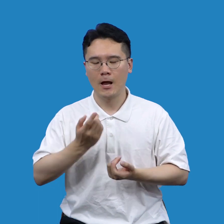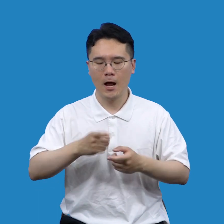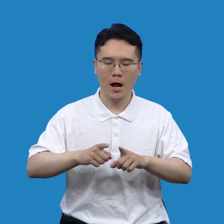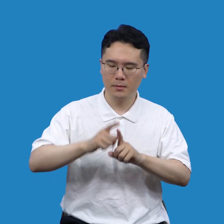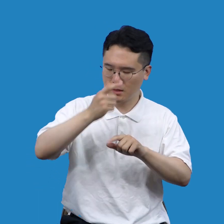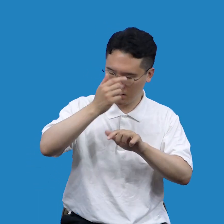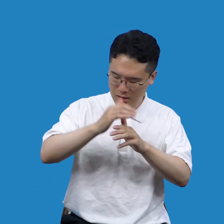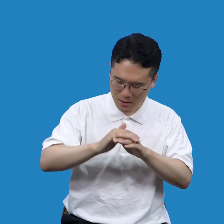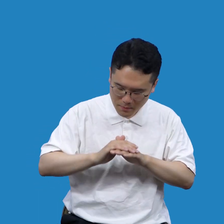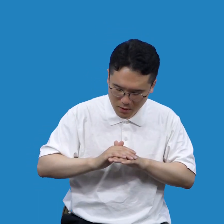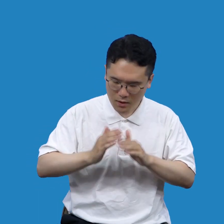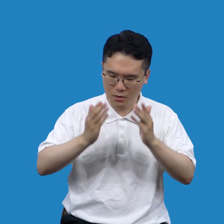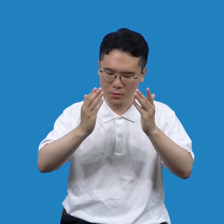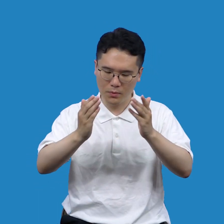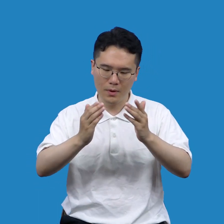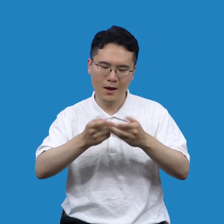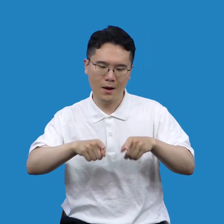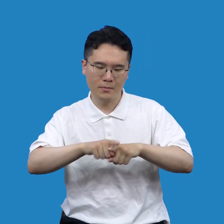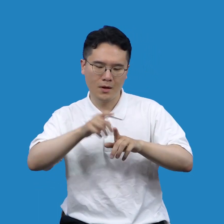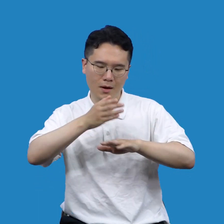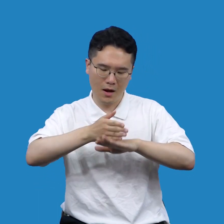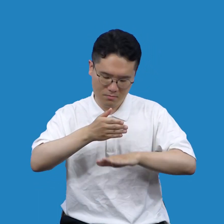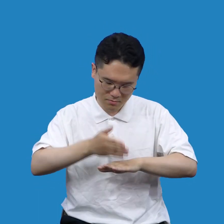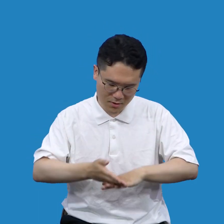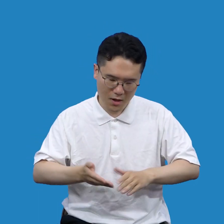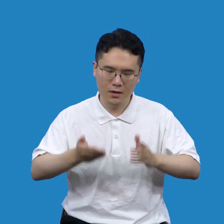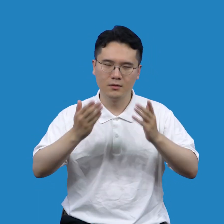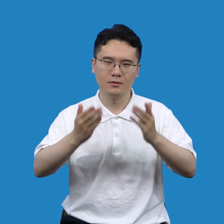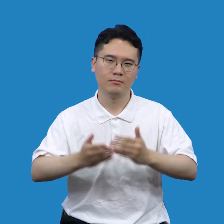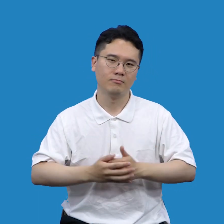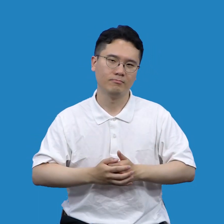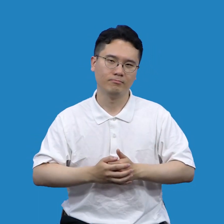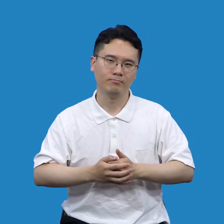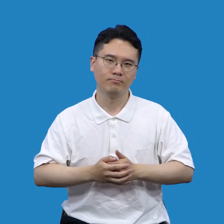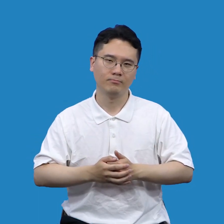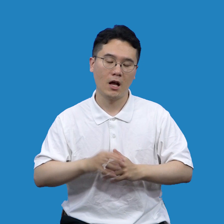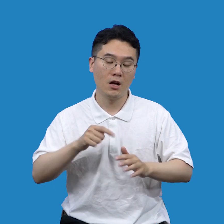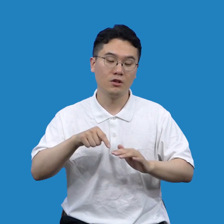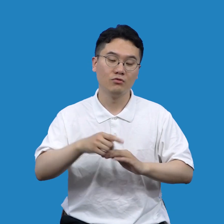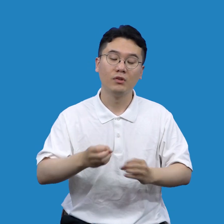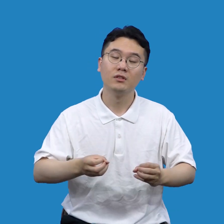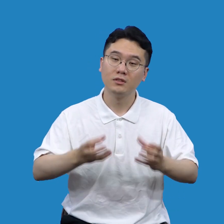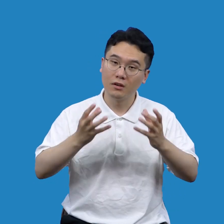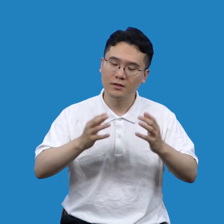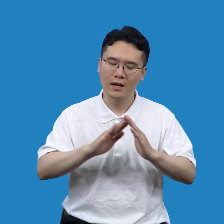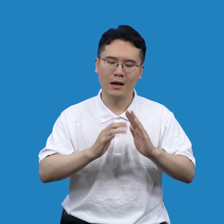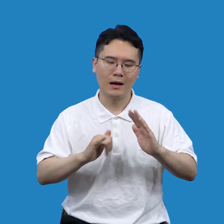예배하고 가족이 함께 감사를 드렸습니다. 유월절은